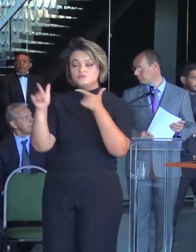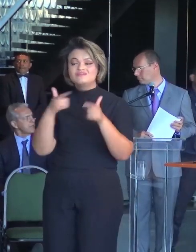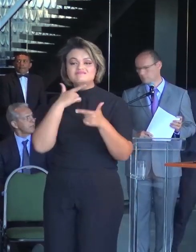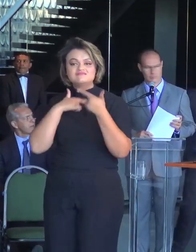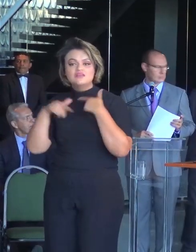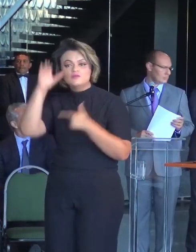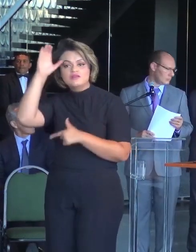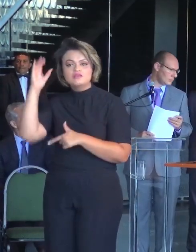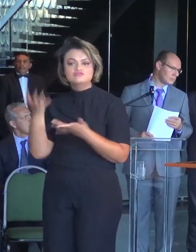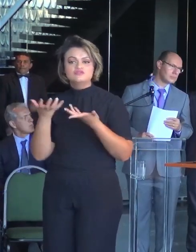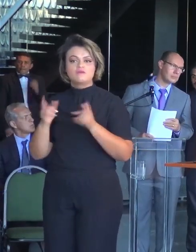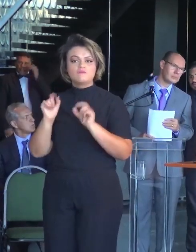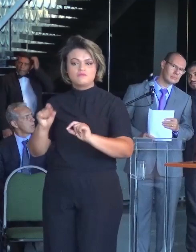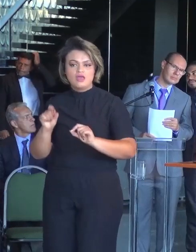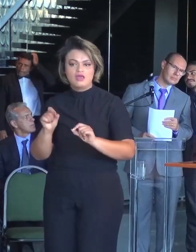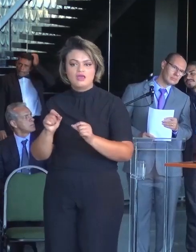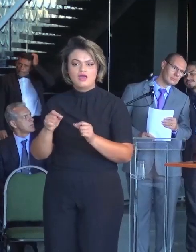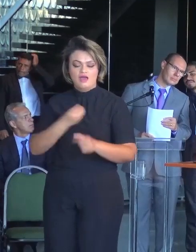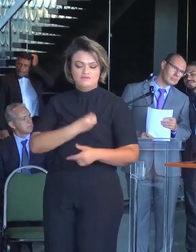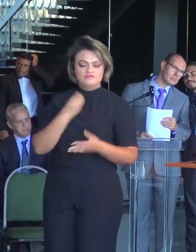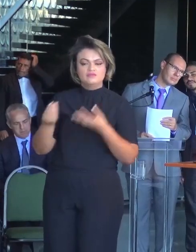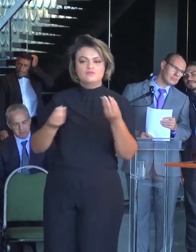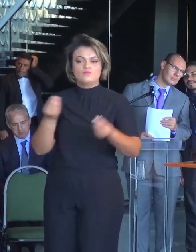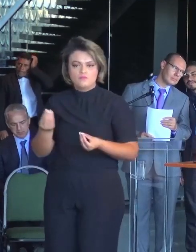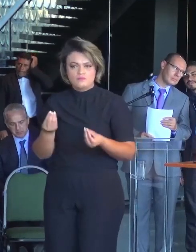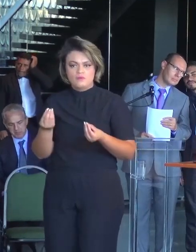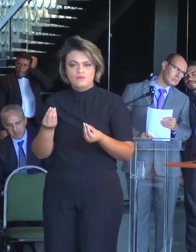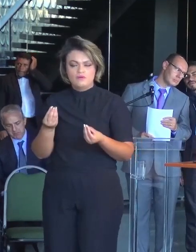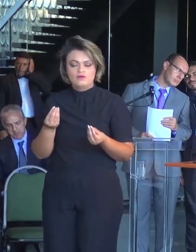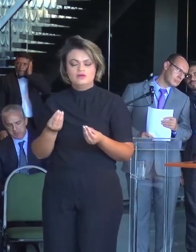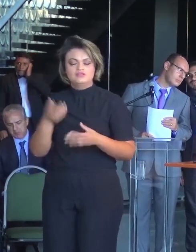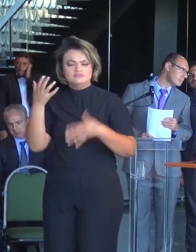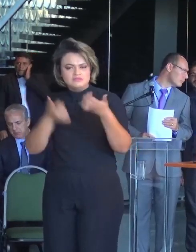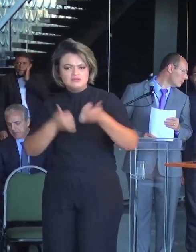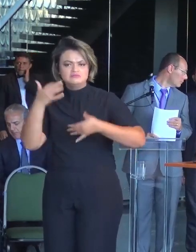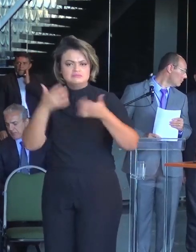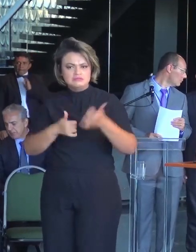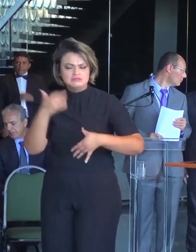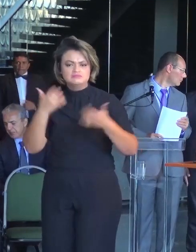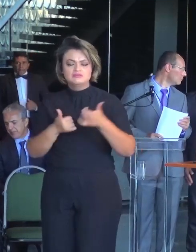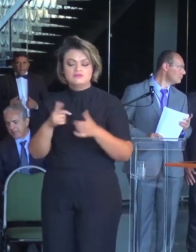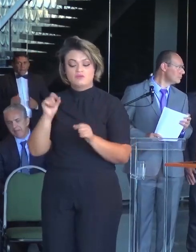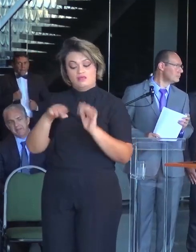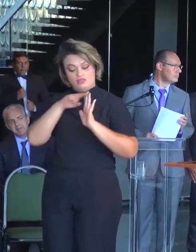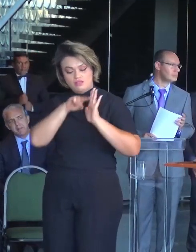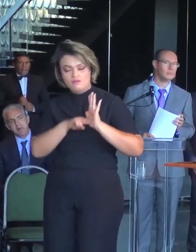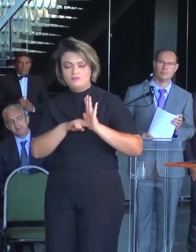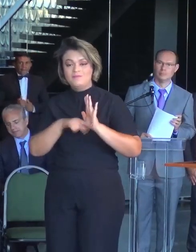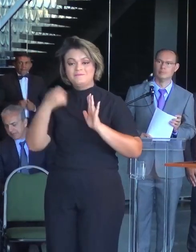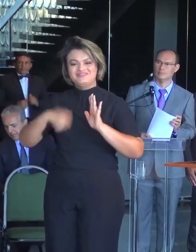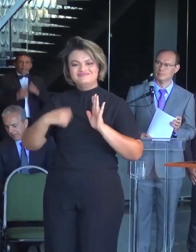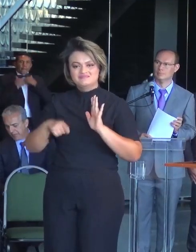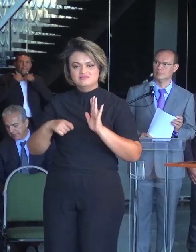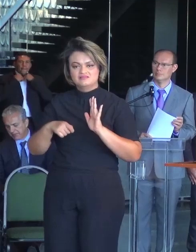anseios, a dinamicidade da vida, postulando cada vez mais que as normas